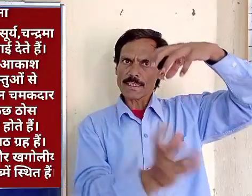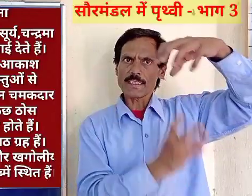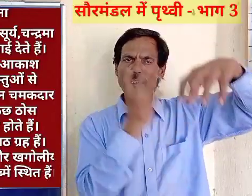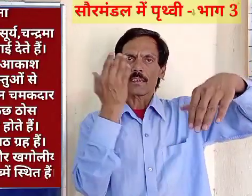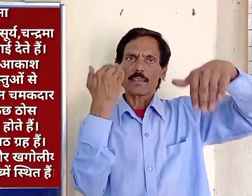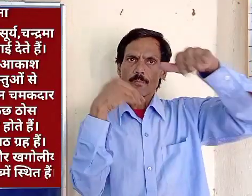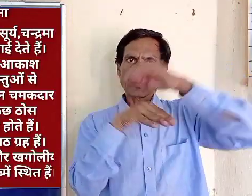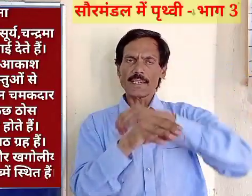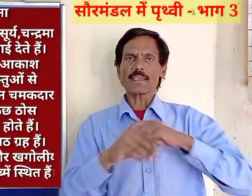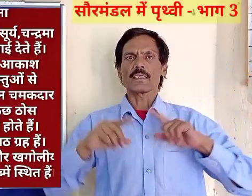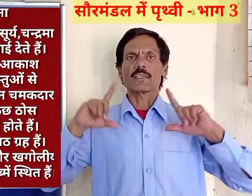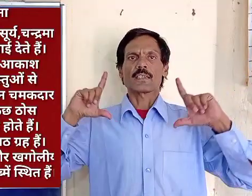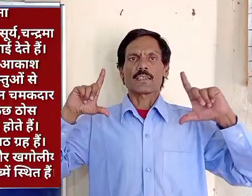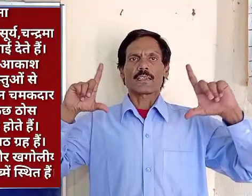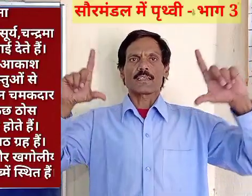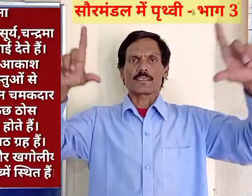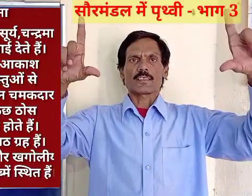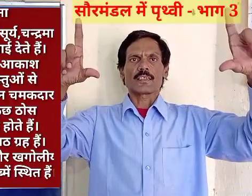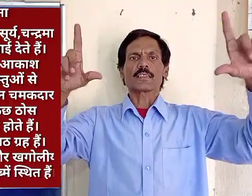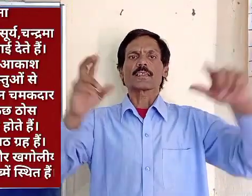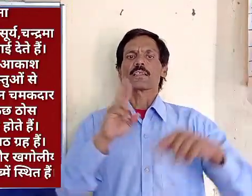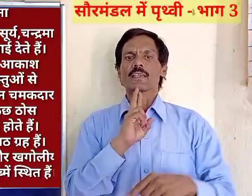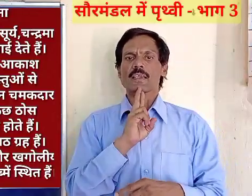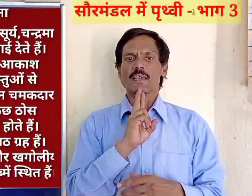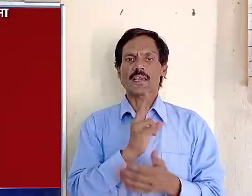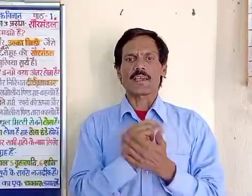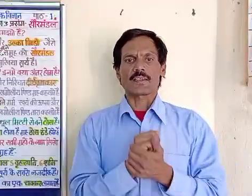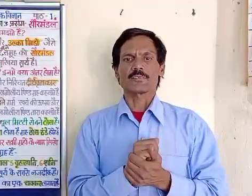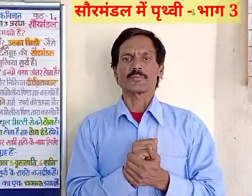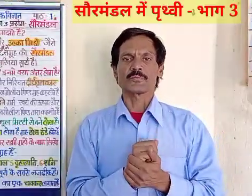सौरमंडल में स्थित हैं।